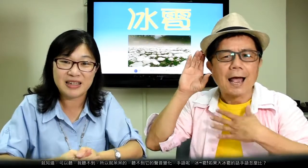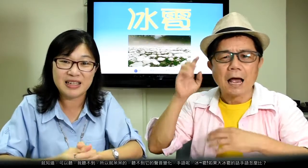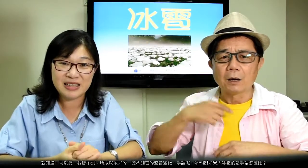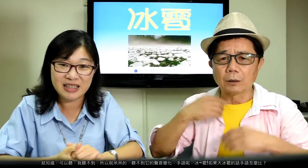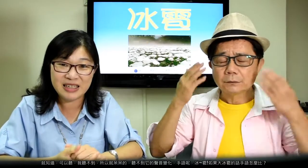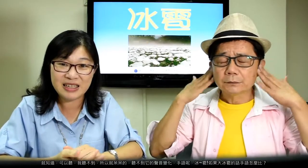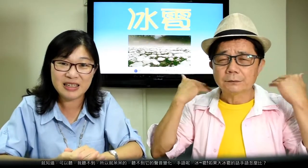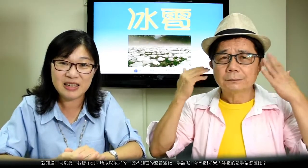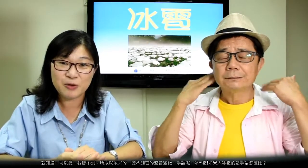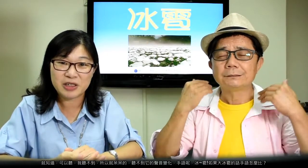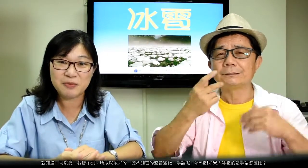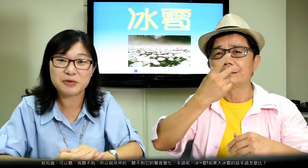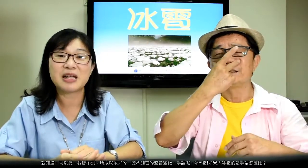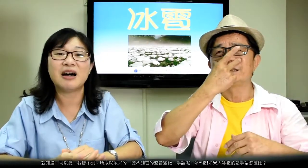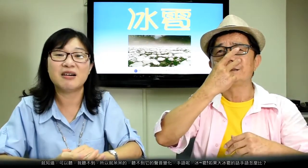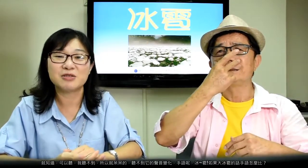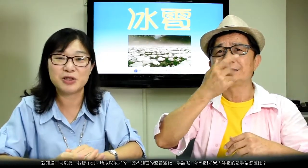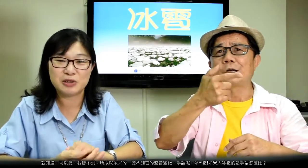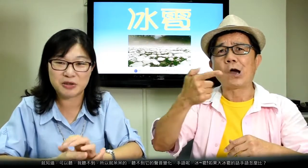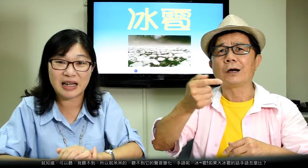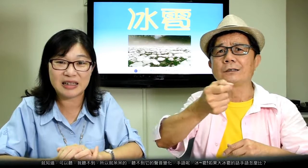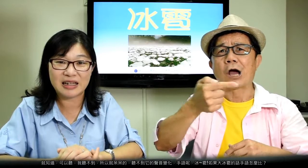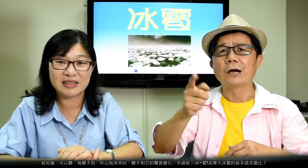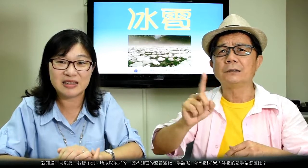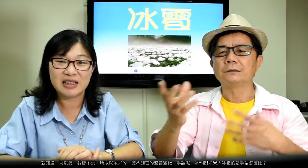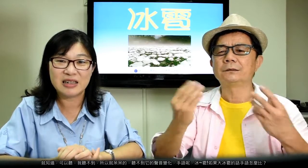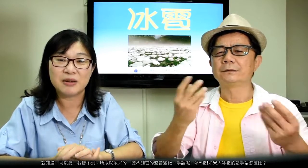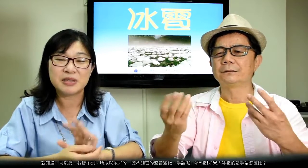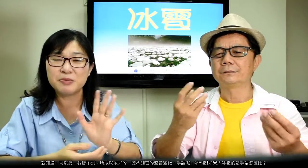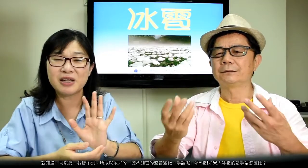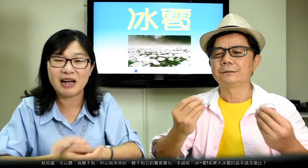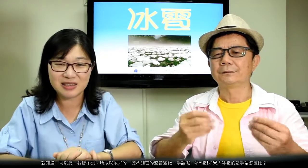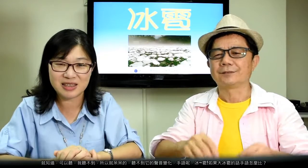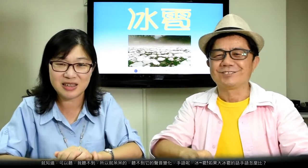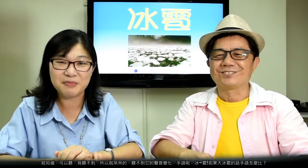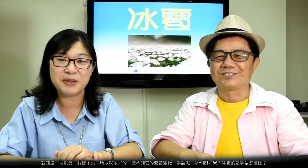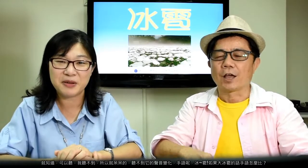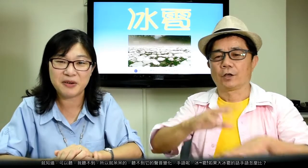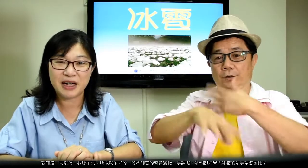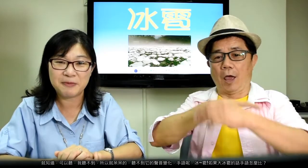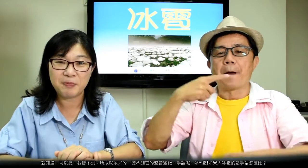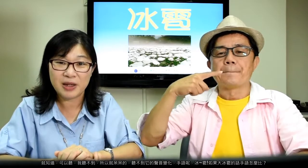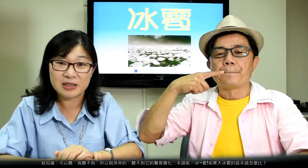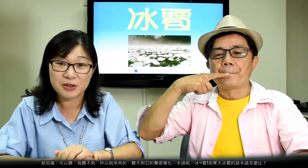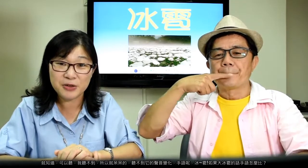以听，我听不到，所以就呆呆的，哦，听不到它的声音变化。手语